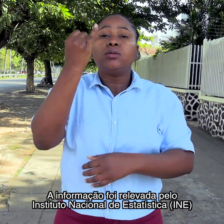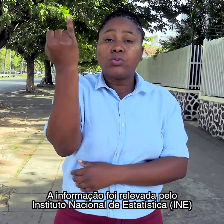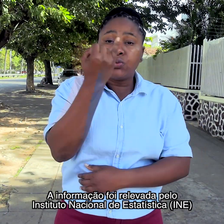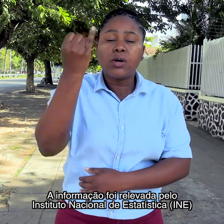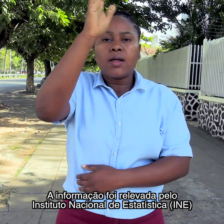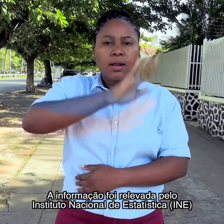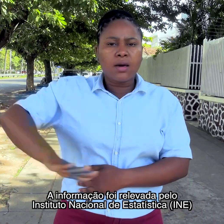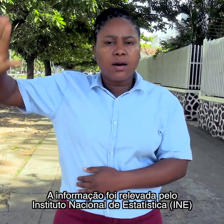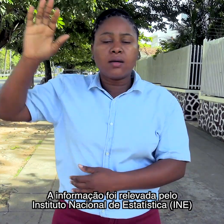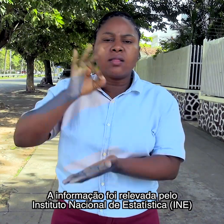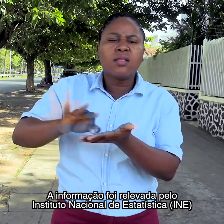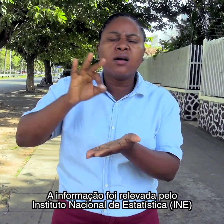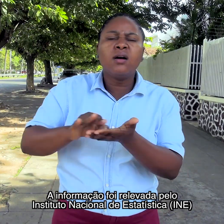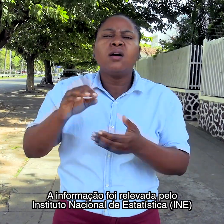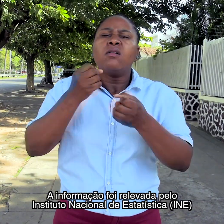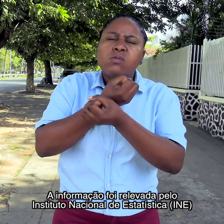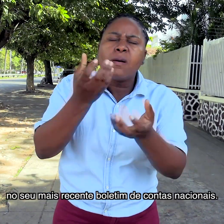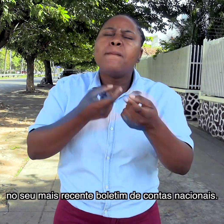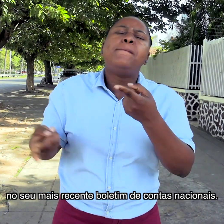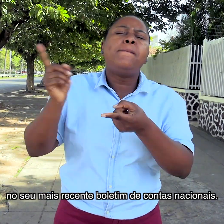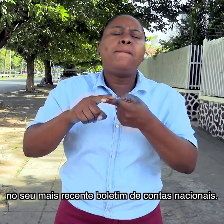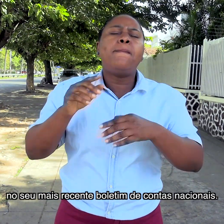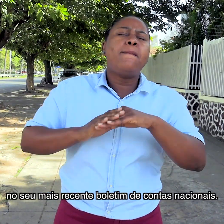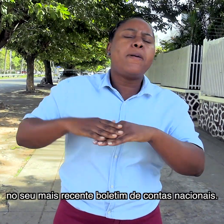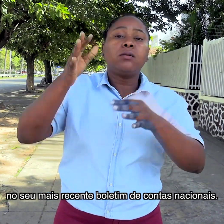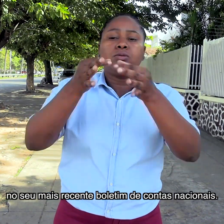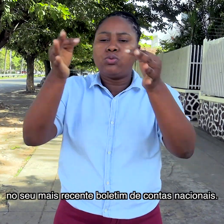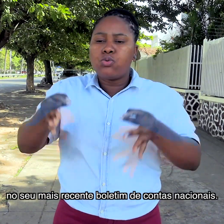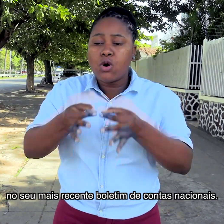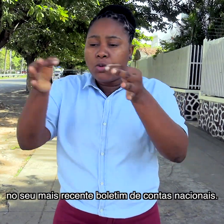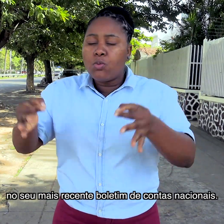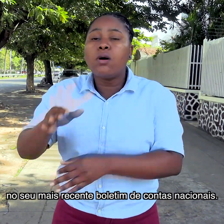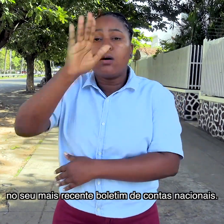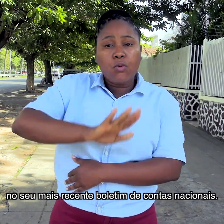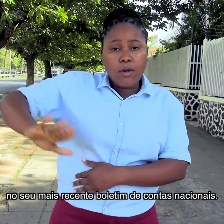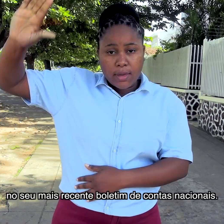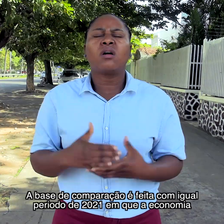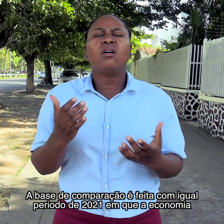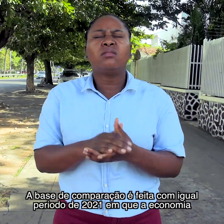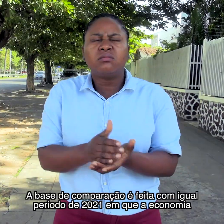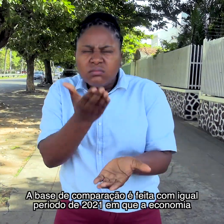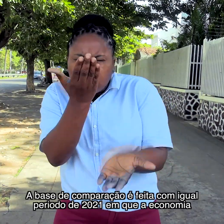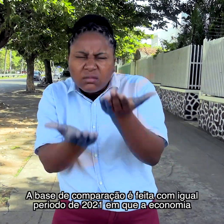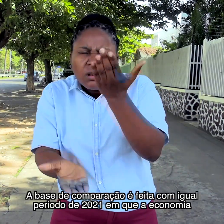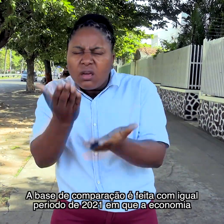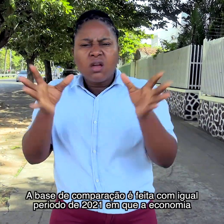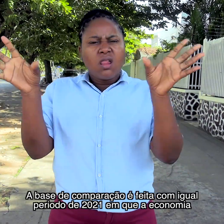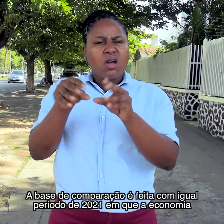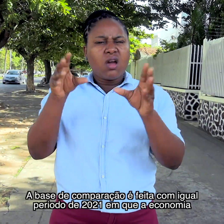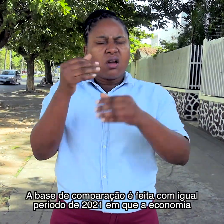Instituto Nacional de Estatística no seu mais recente Bolentim de Contas Nacionais. A base de comparação é feita com o